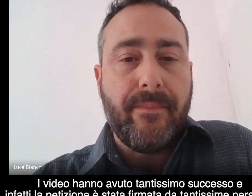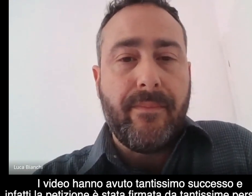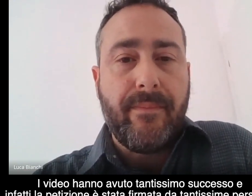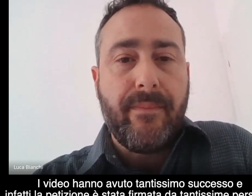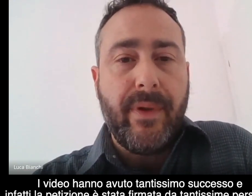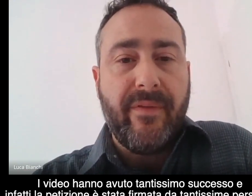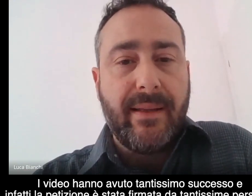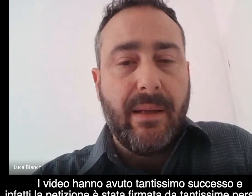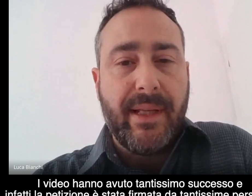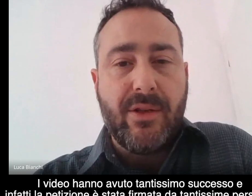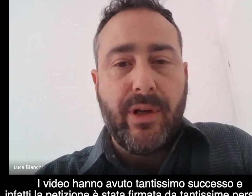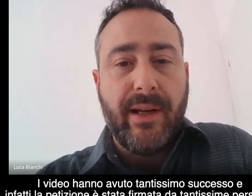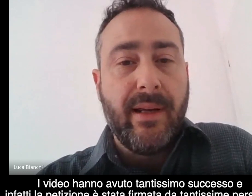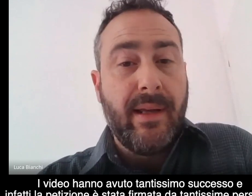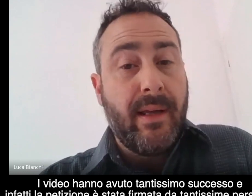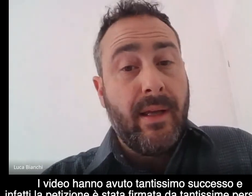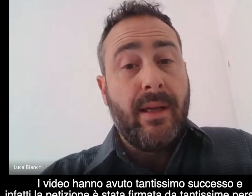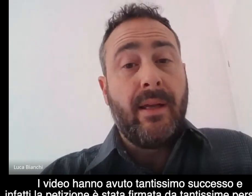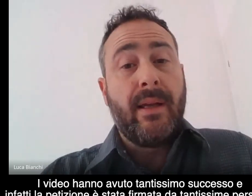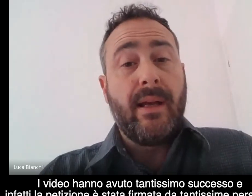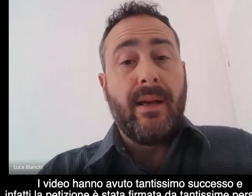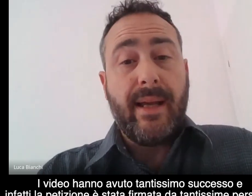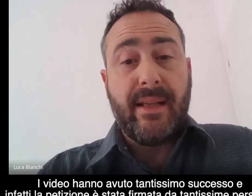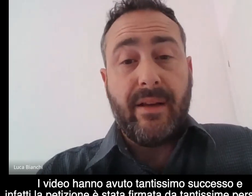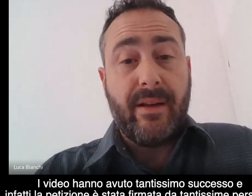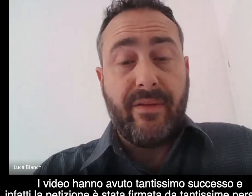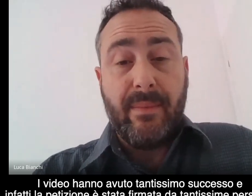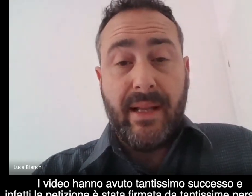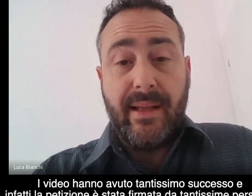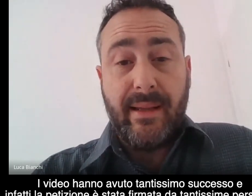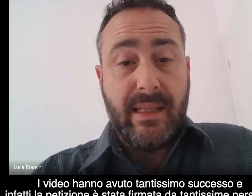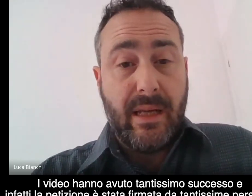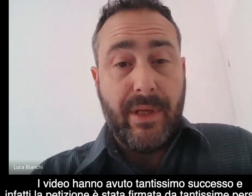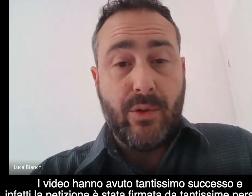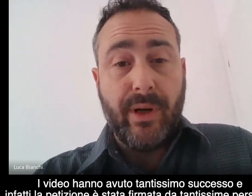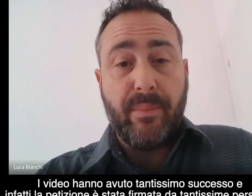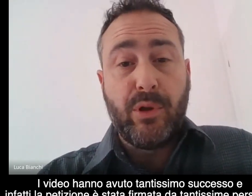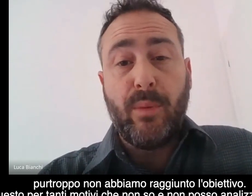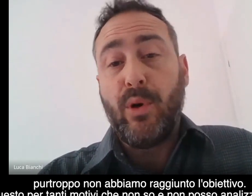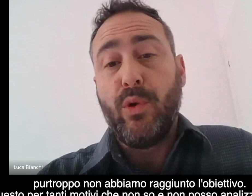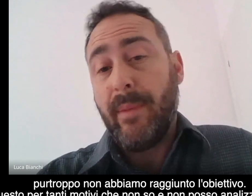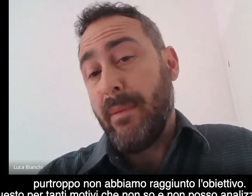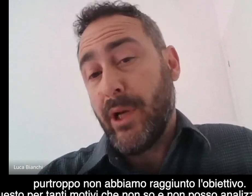infatti l'abitazione è stata firmata da tantissime persone purtroppo non abbiamo raggiunto